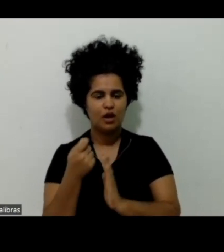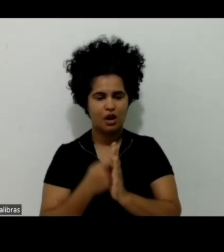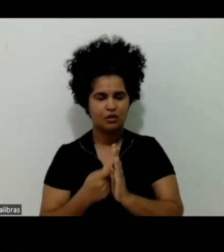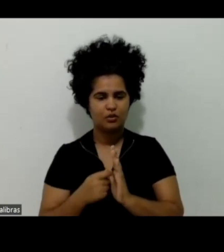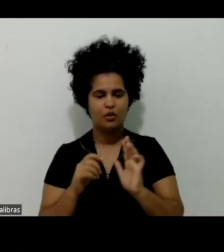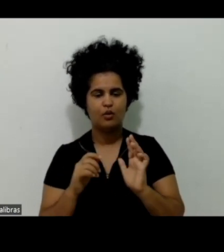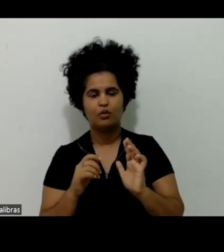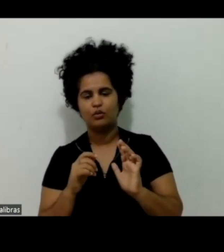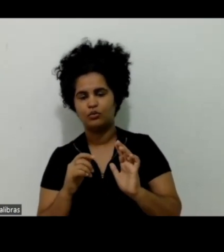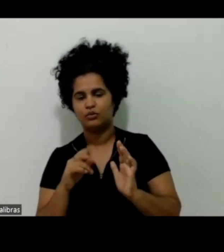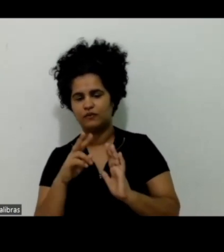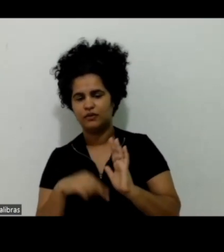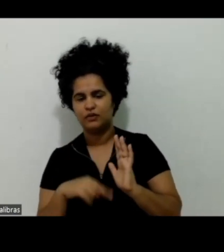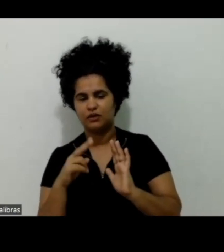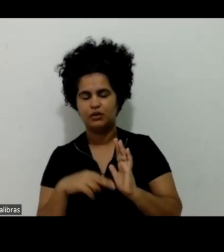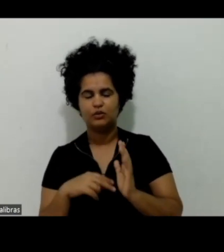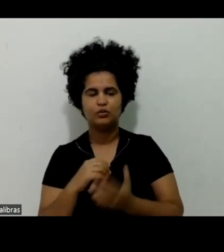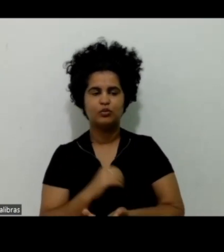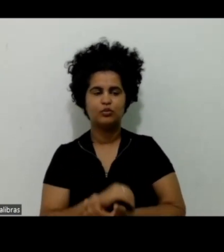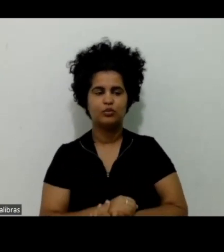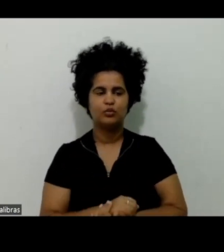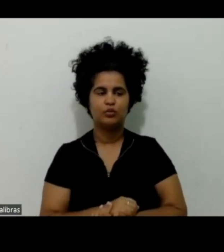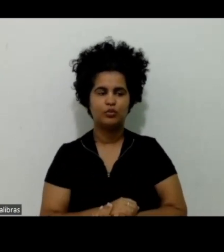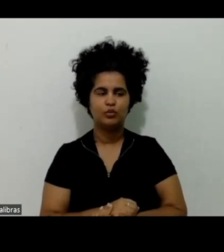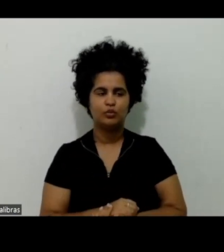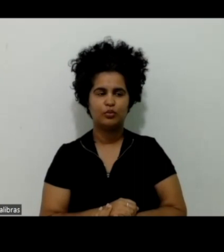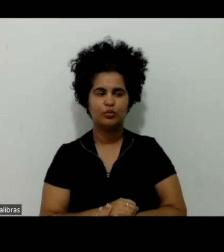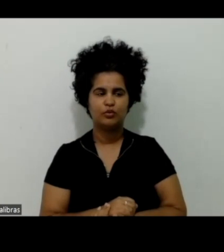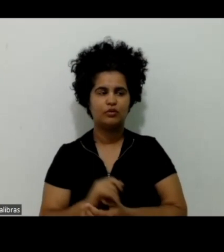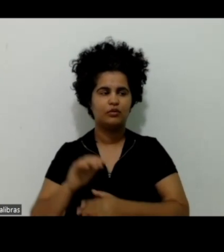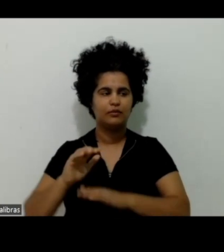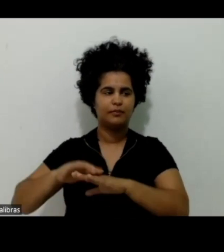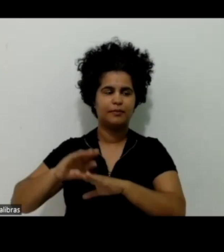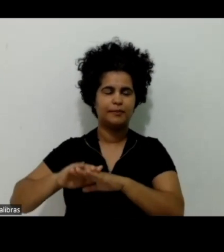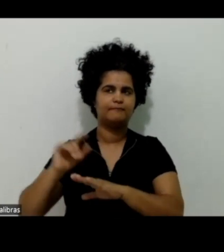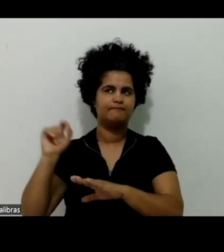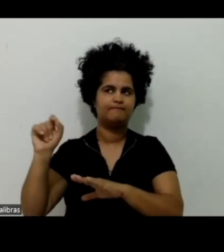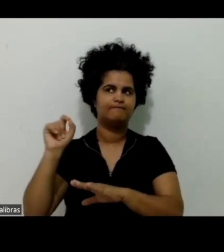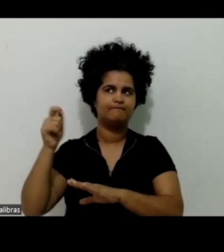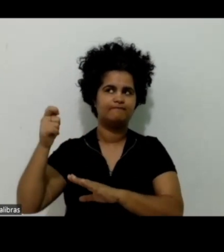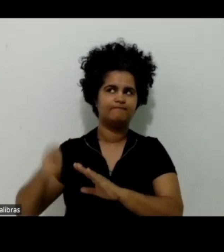deixa eu só ver aqui para falar o nome, relatório